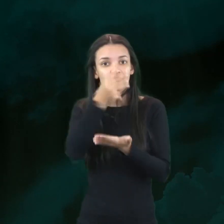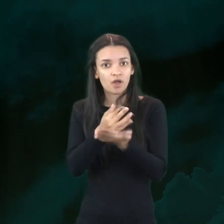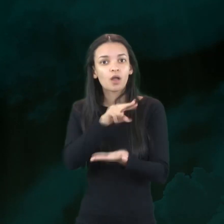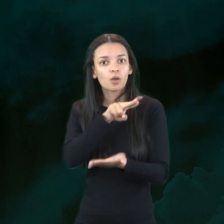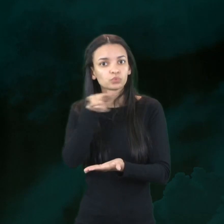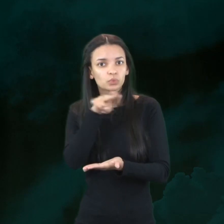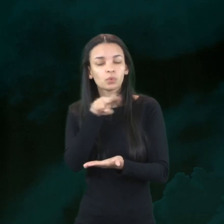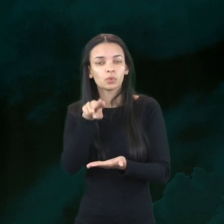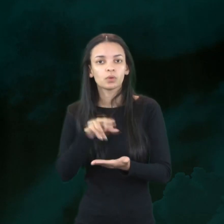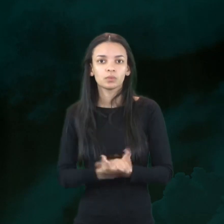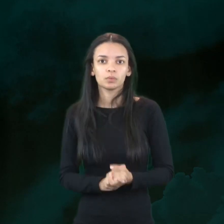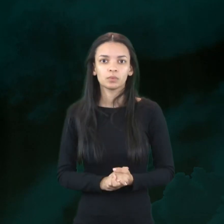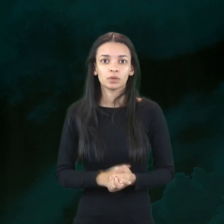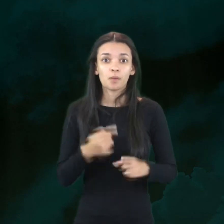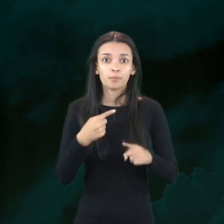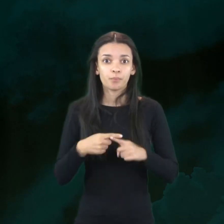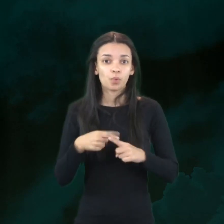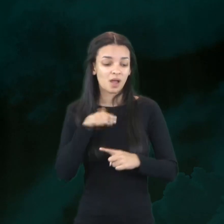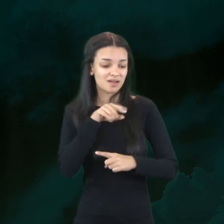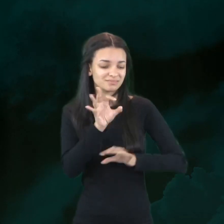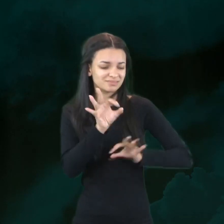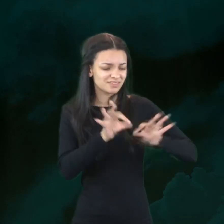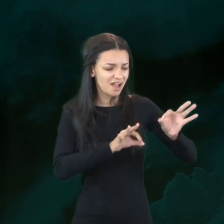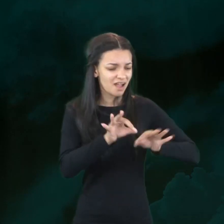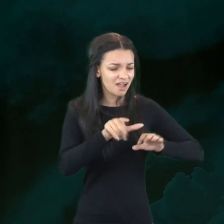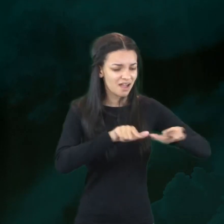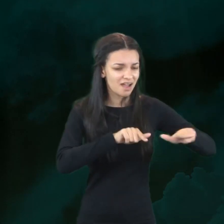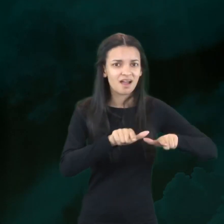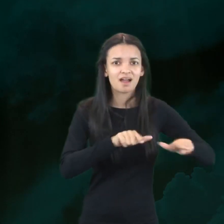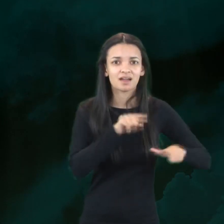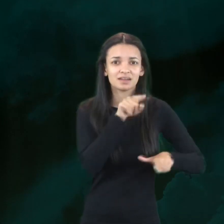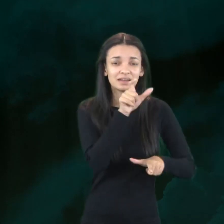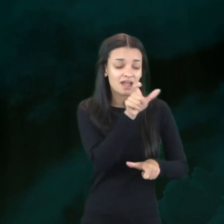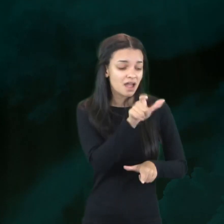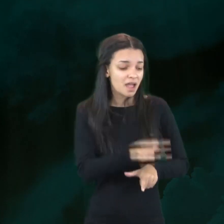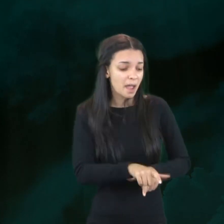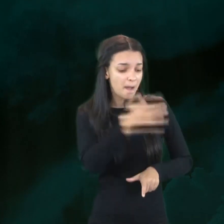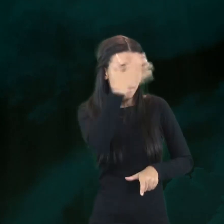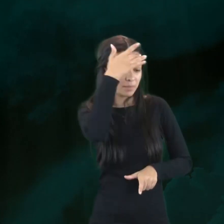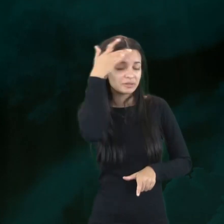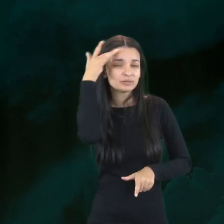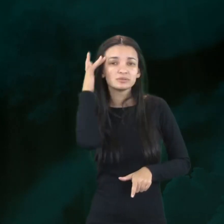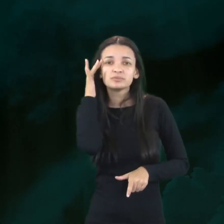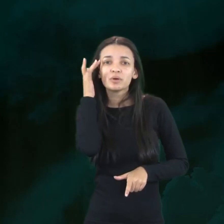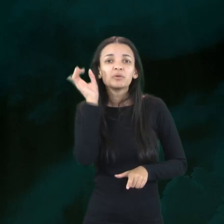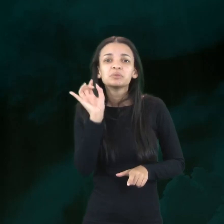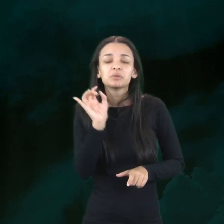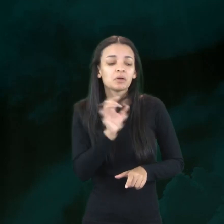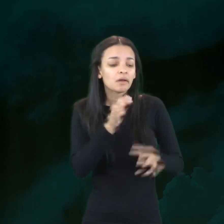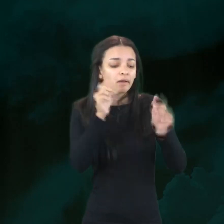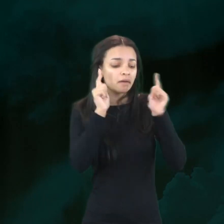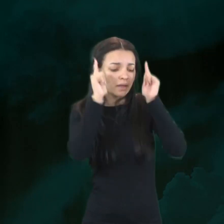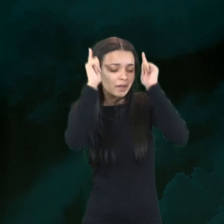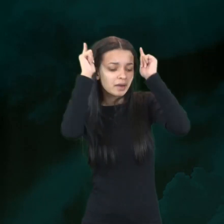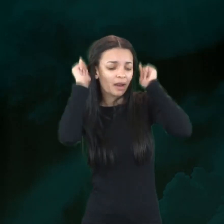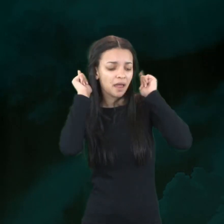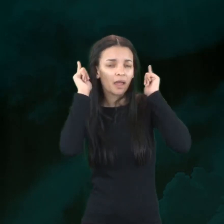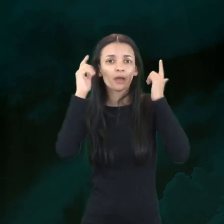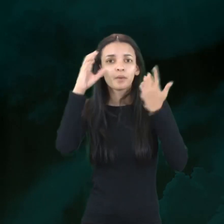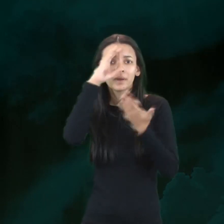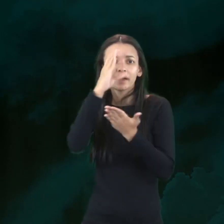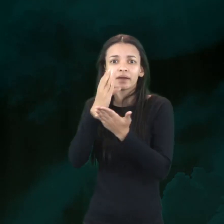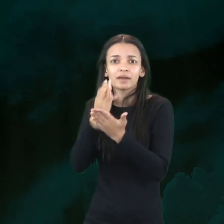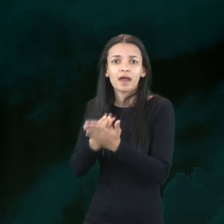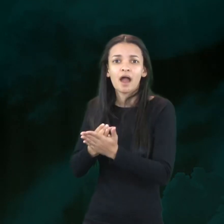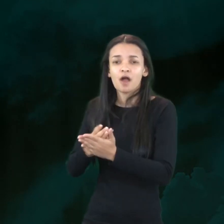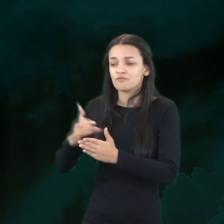fé opera, fez com que aqueles meros gregos que acreditavam em muitos deuses, não é isso? Eu preciso